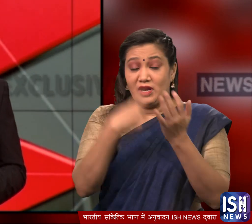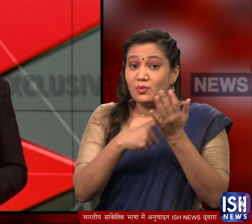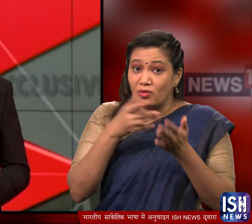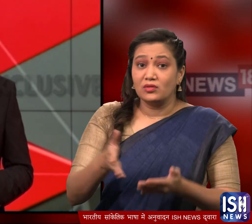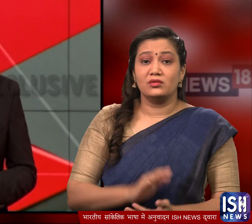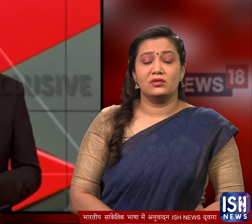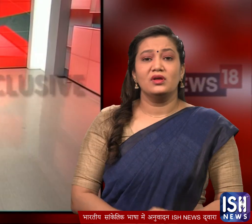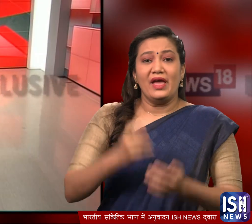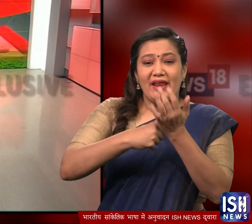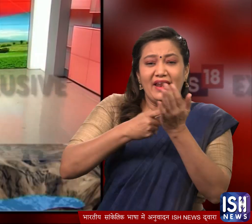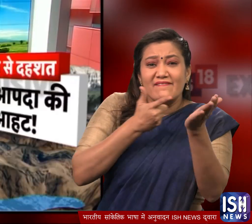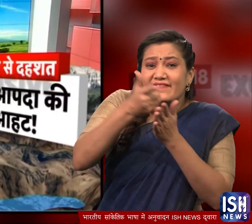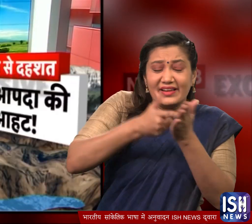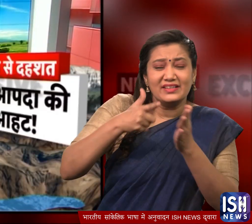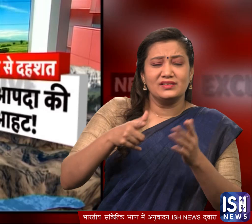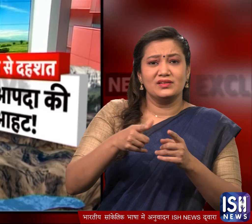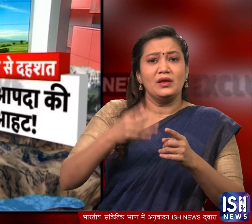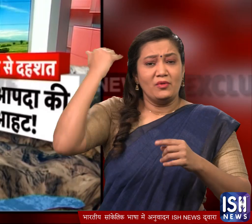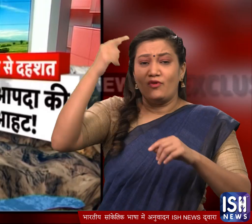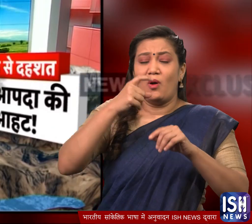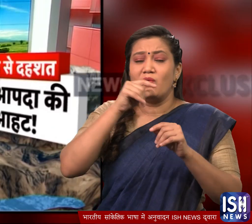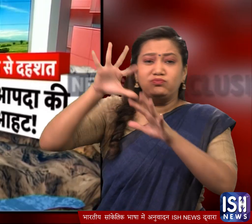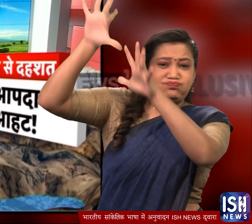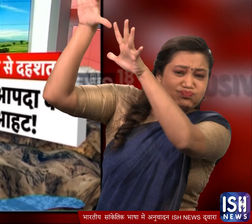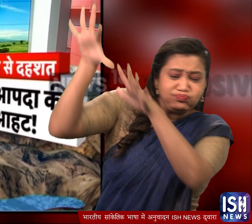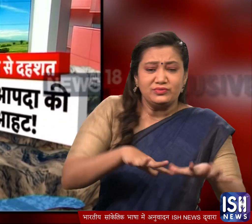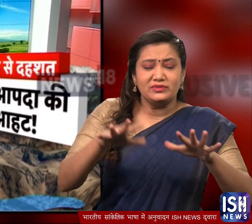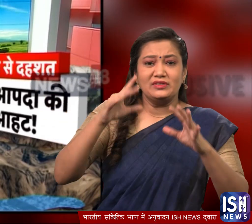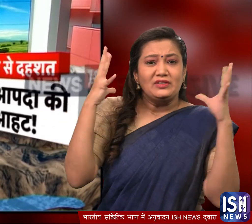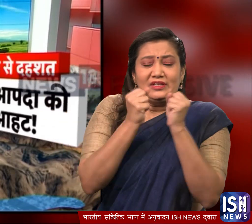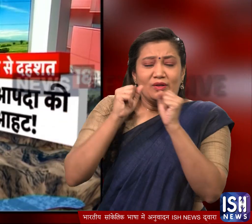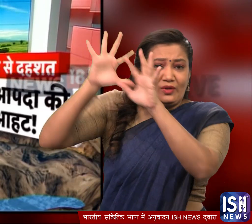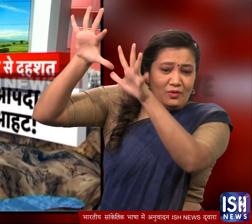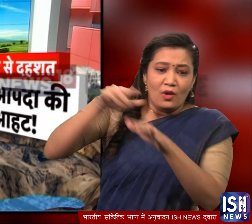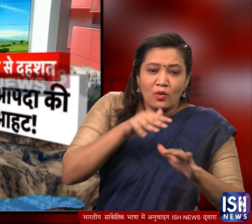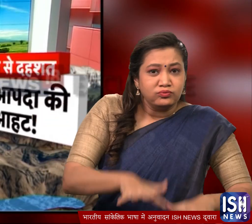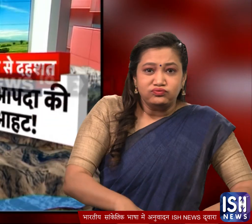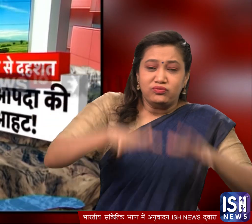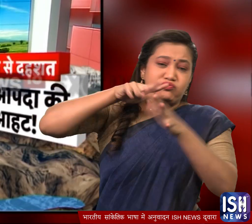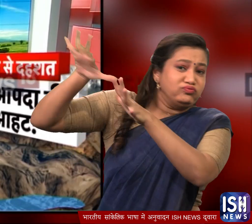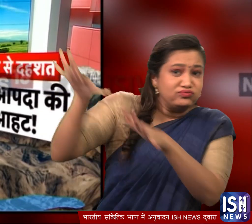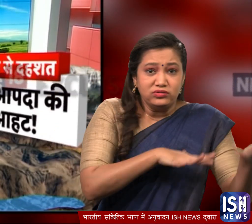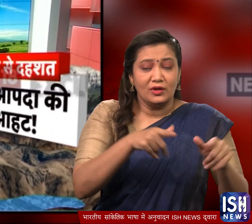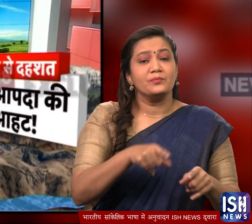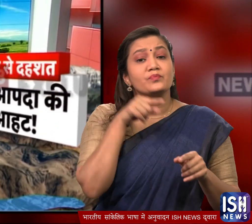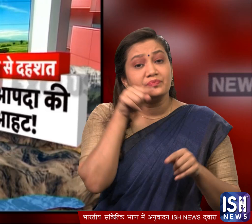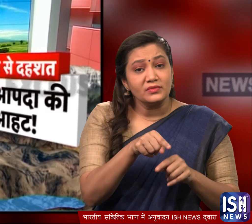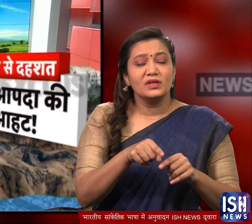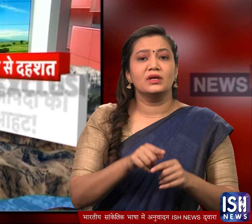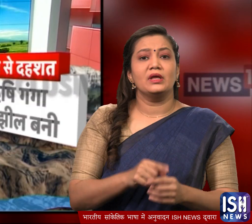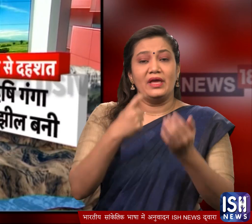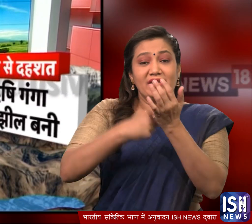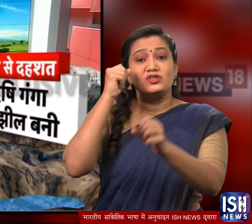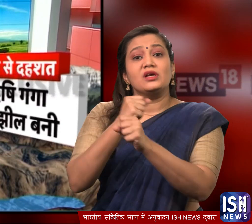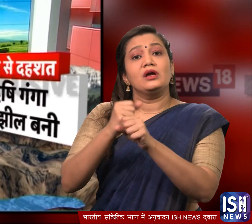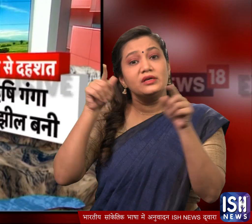बर्थवाल की रिपोर्ट है कि रैणी गांव में जिस जगह 7 फरवरी को पहाड़ों पर जमी बर्फ नदी में गिरने से सैलाब आया था, ठीक उसी